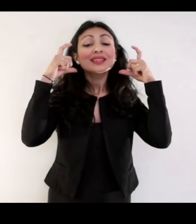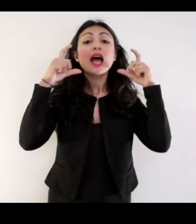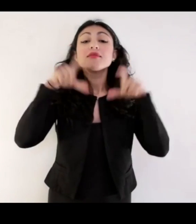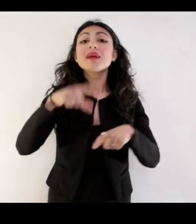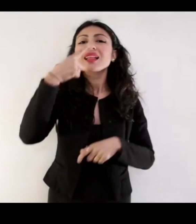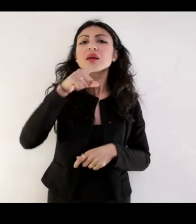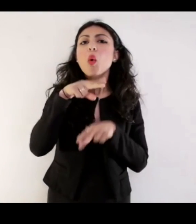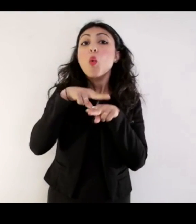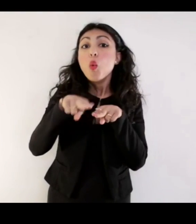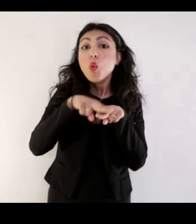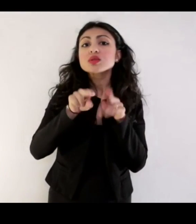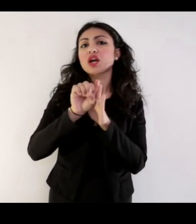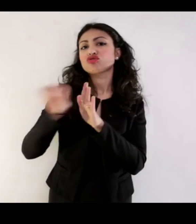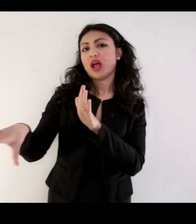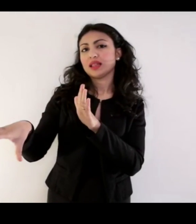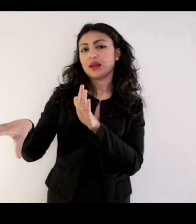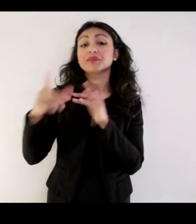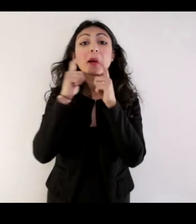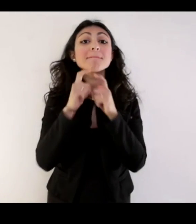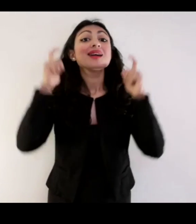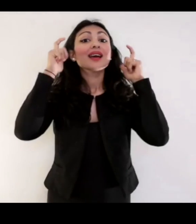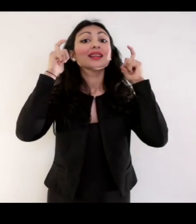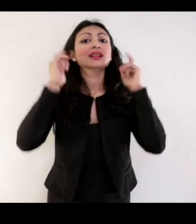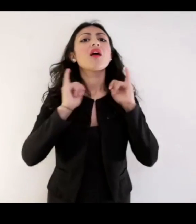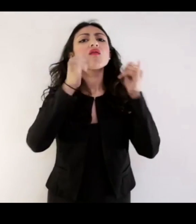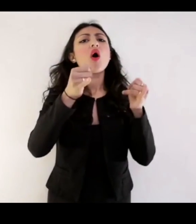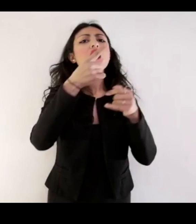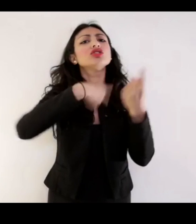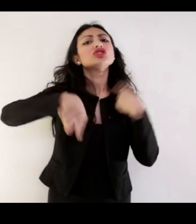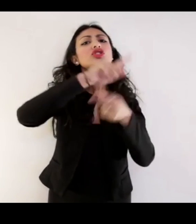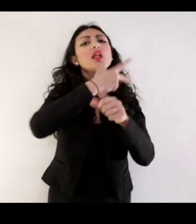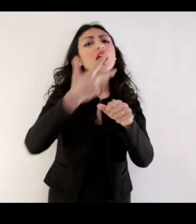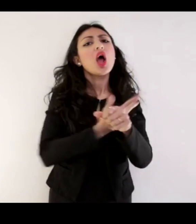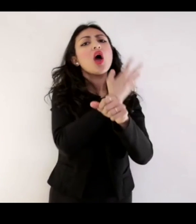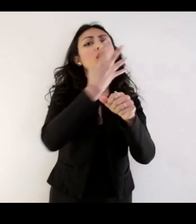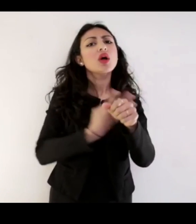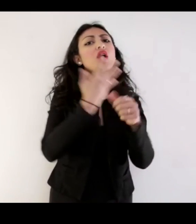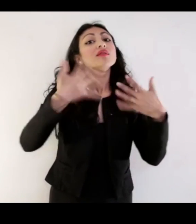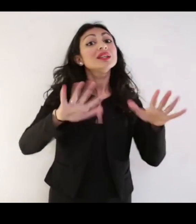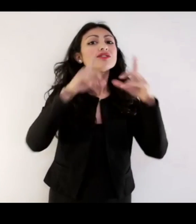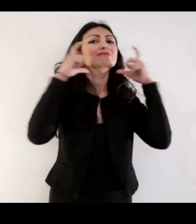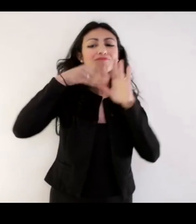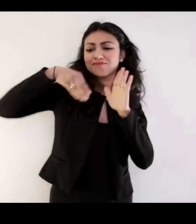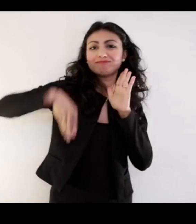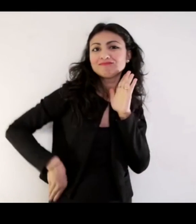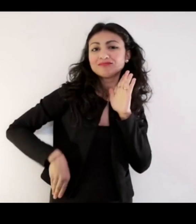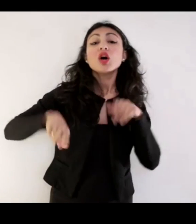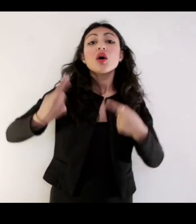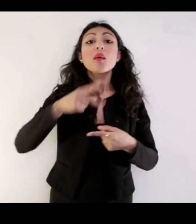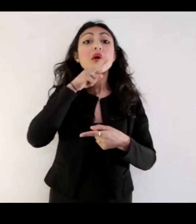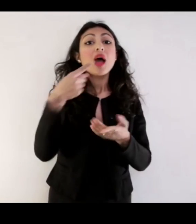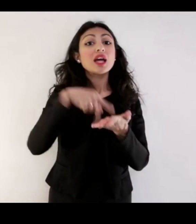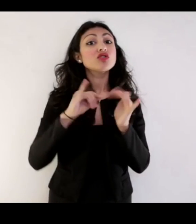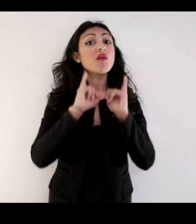messa, usa e getta. Non si prende la mascherina, ci si sta in giro 3-4 ore, poi la si mette in tasca, la si tira fuori e la si rimette